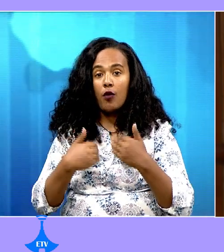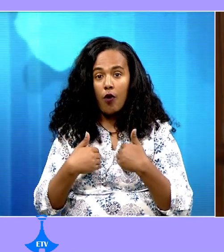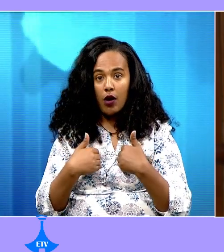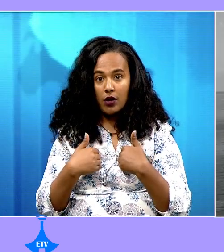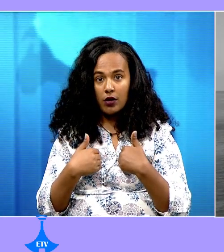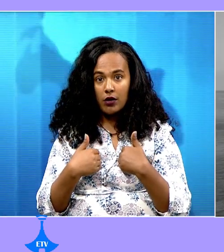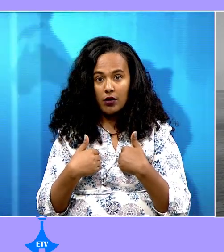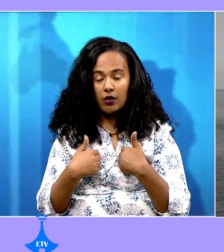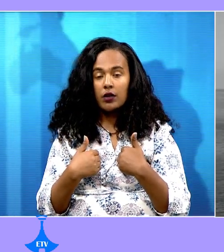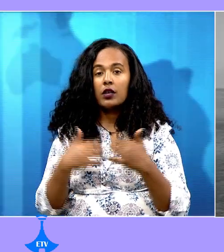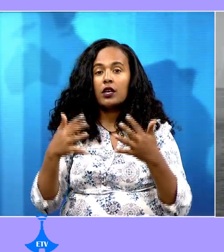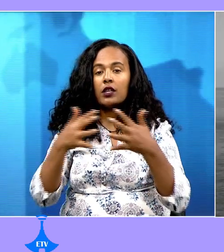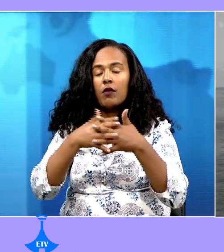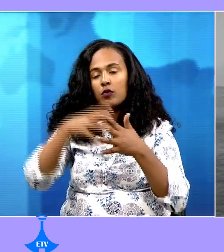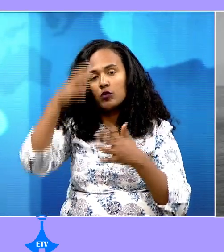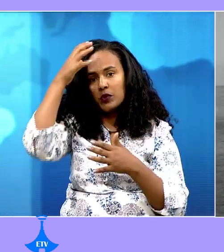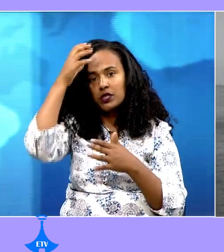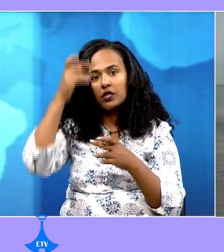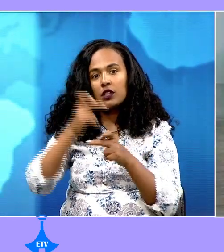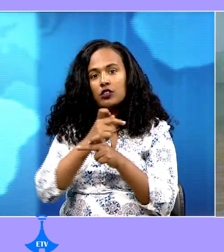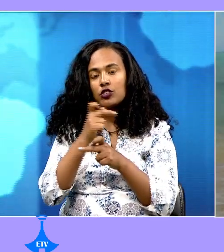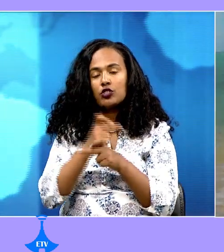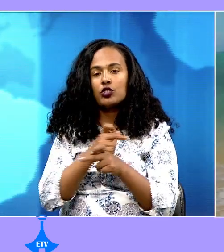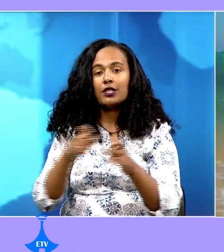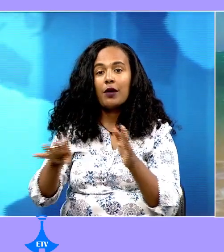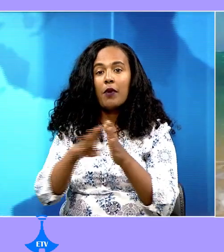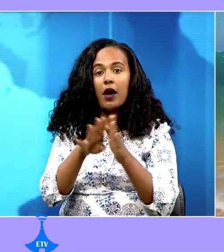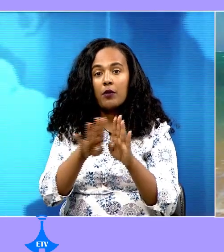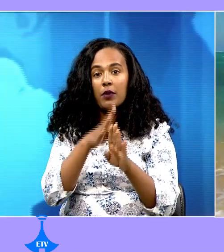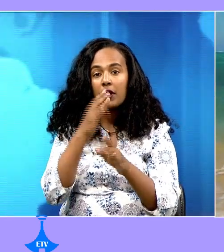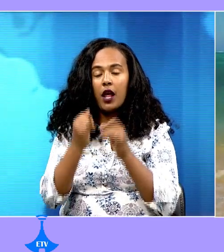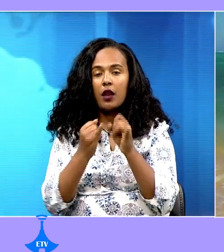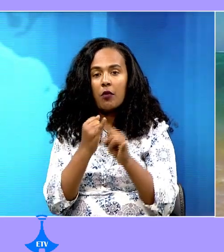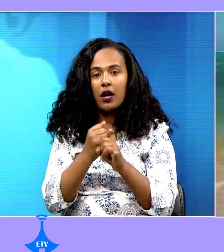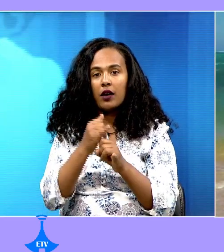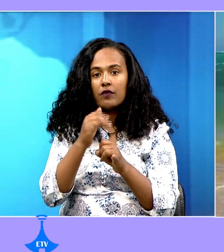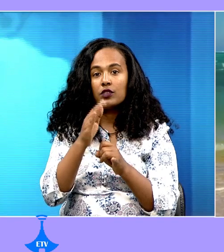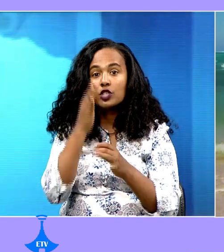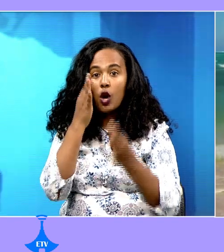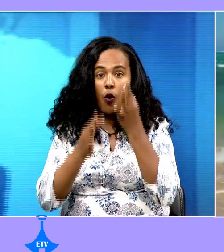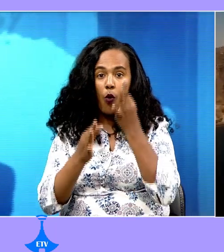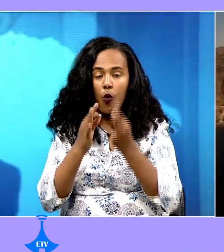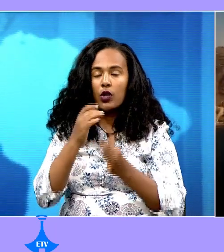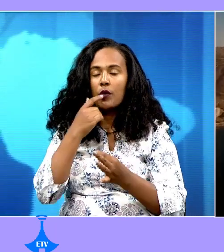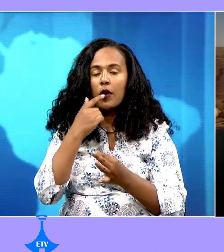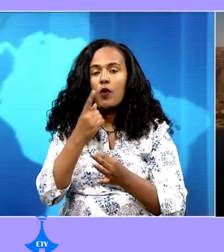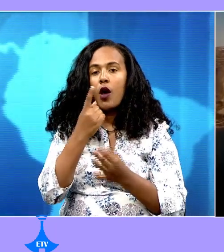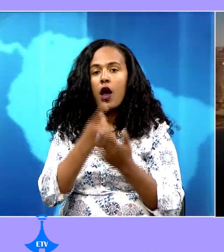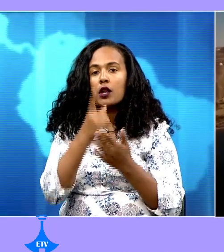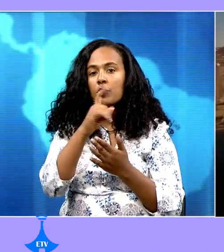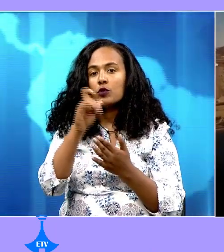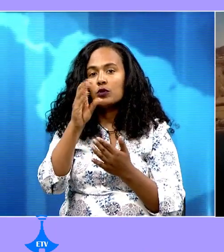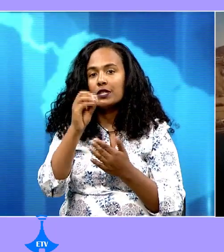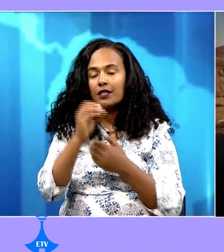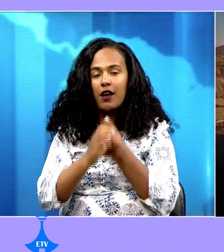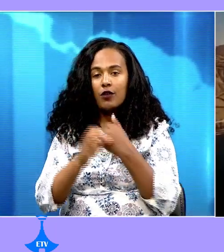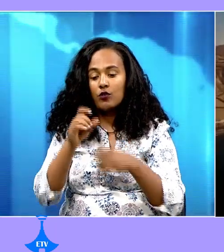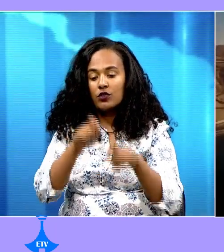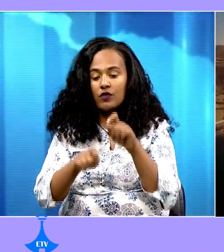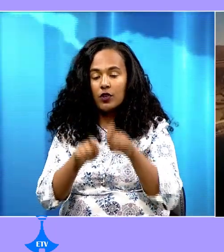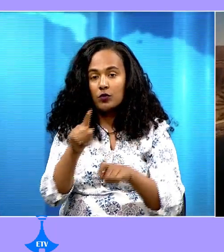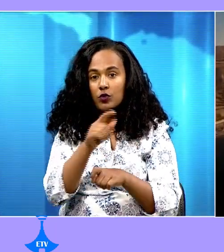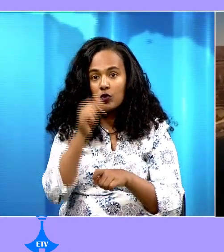ይገባል። የተባበሩት መንግስታት ድርጅት የባህር በር ዓለም አቀፍ ሸንጎ የተሰኘው ህግ አሁን ላይ 160 ገደማ ሀገራት የፈረሙ